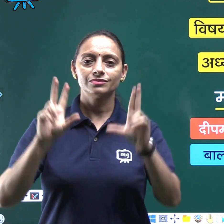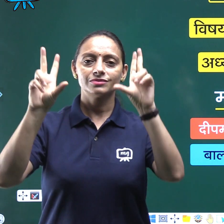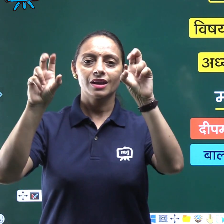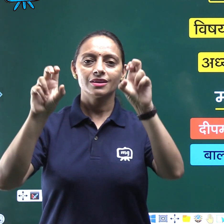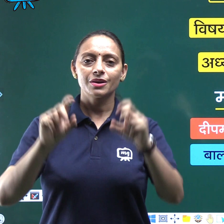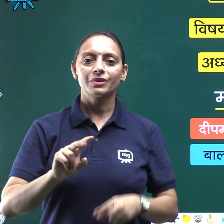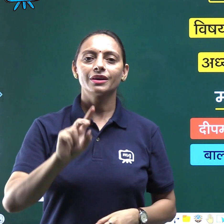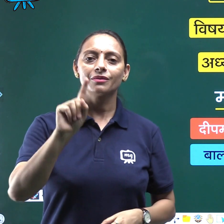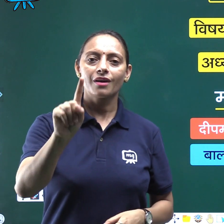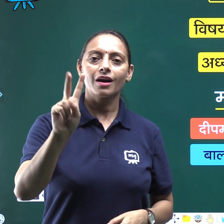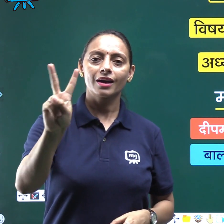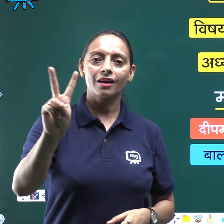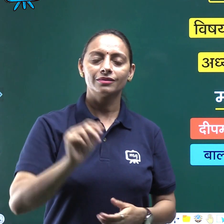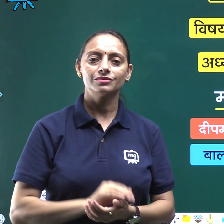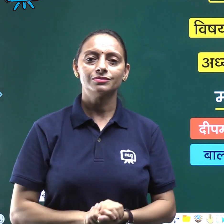अध्याय 12